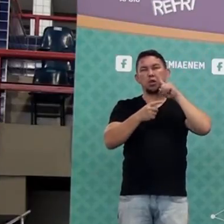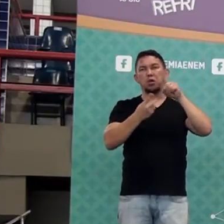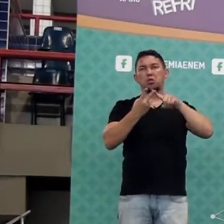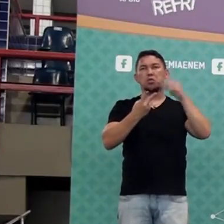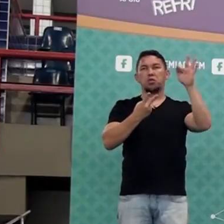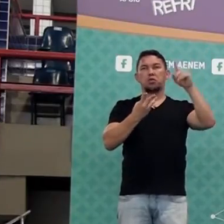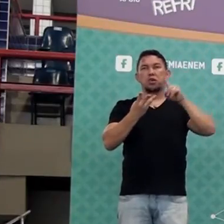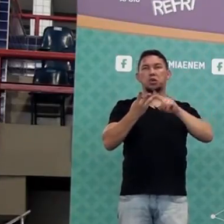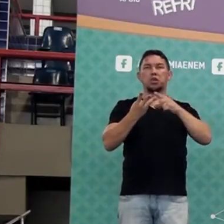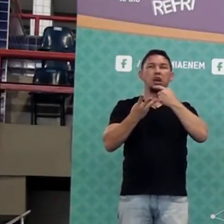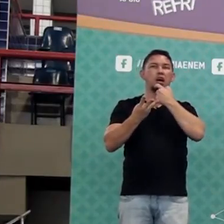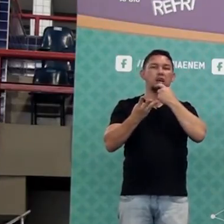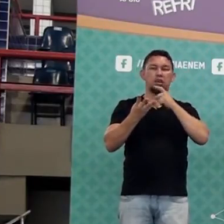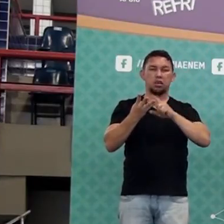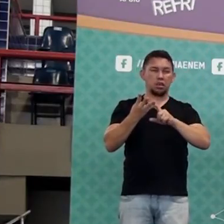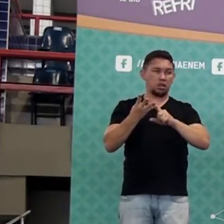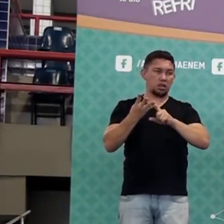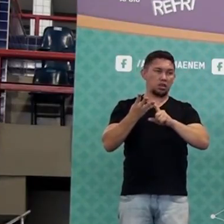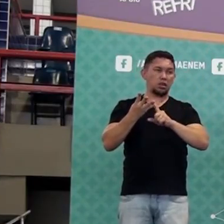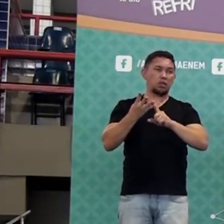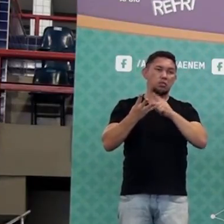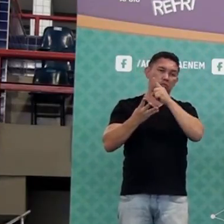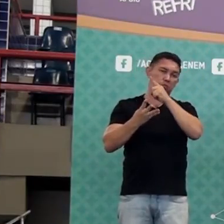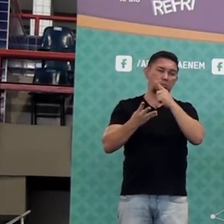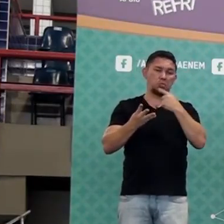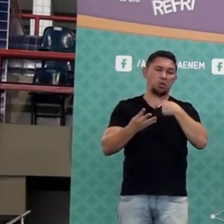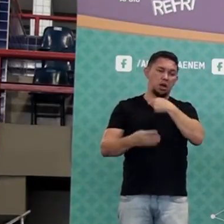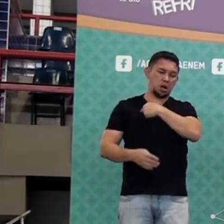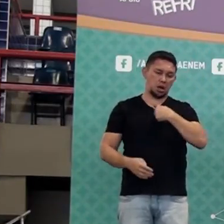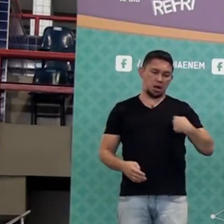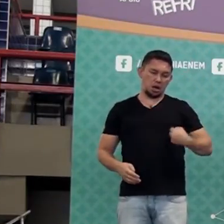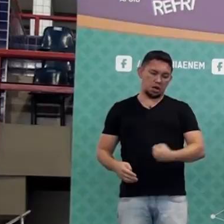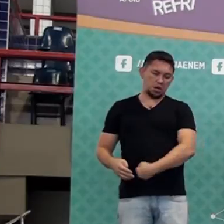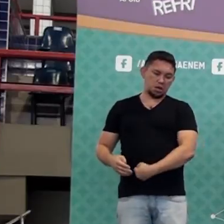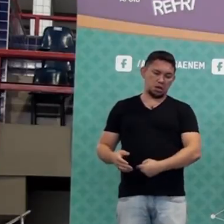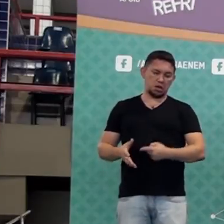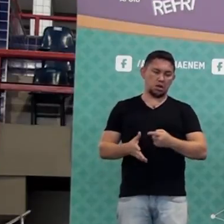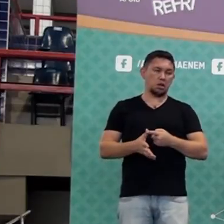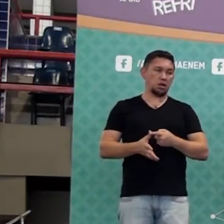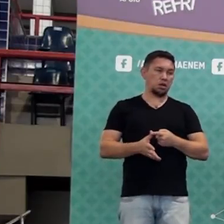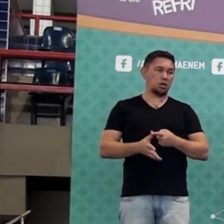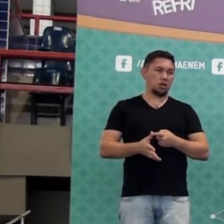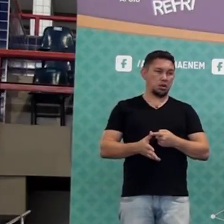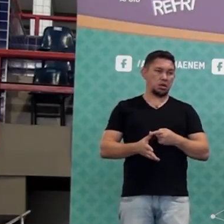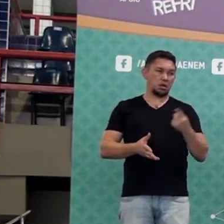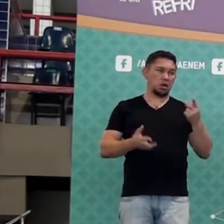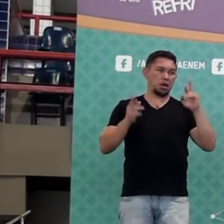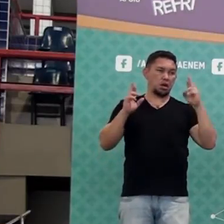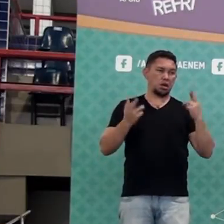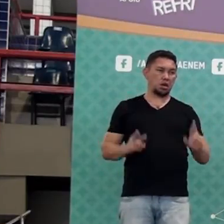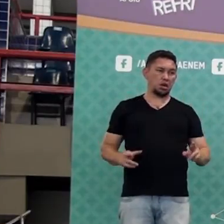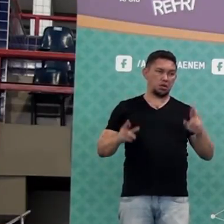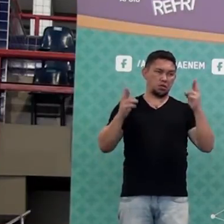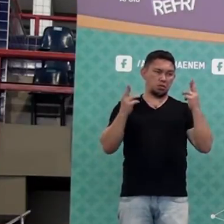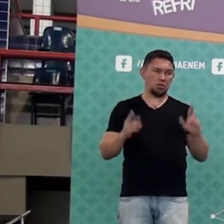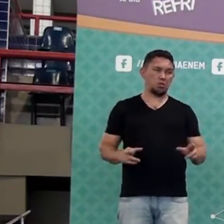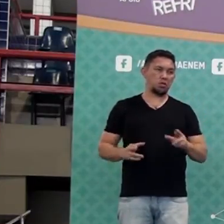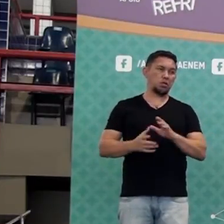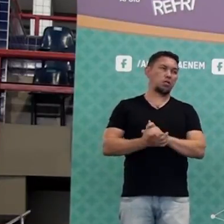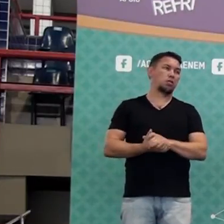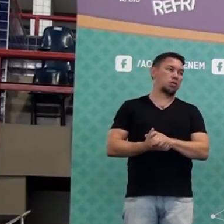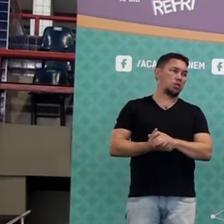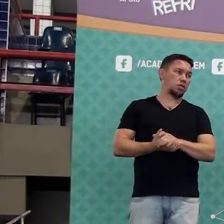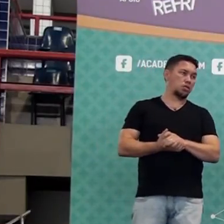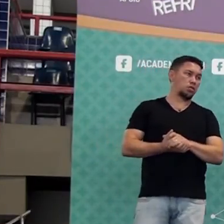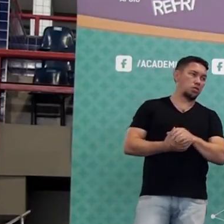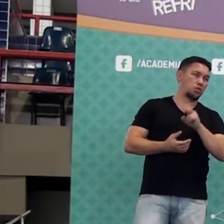a China e a Rússia, que é da antiga União Soviética, né? Até o professor Evaldo estava falando mais cedo aqui da União Soviética, que